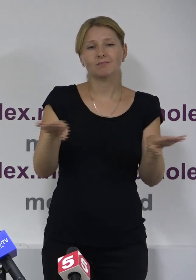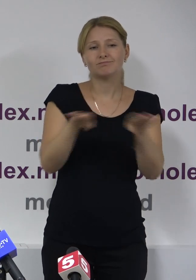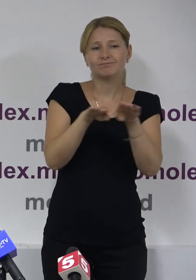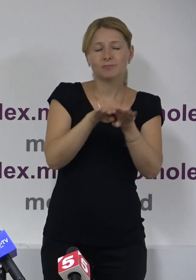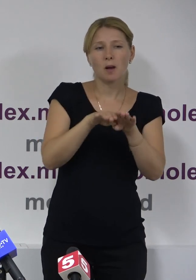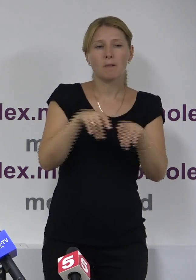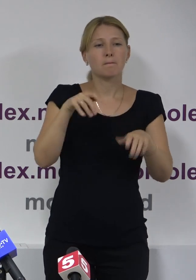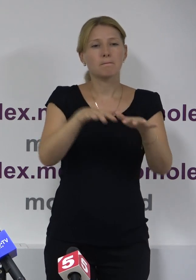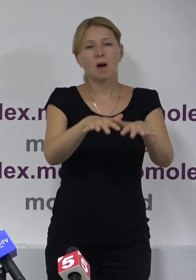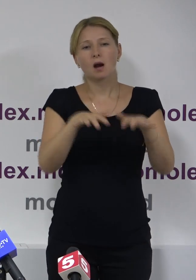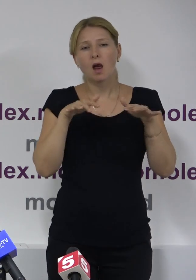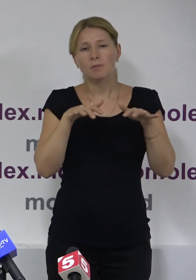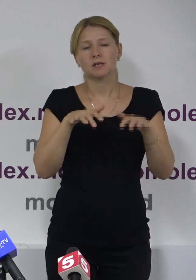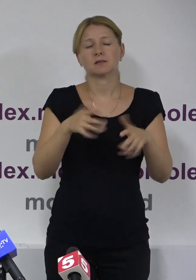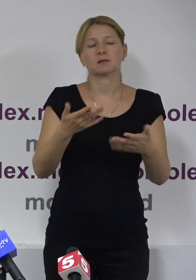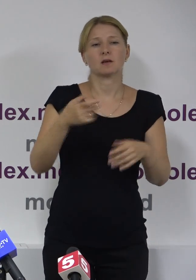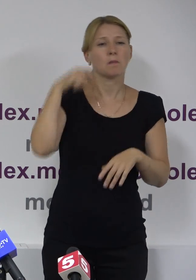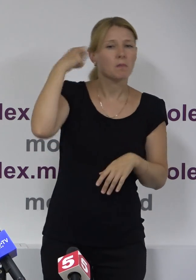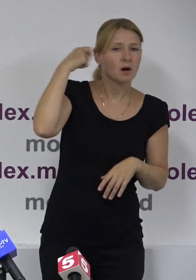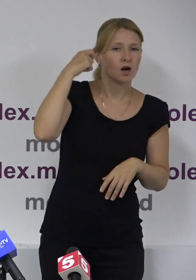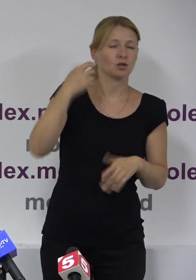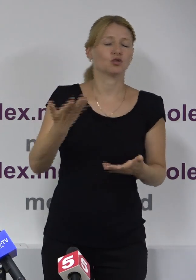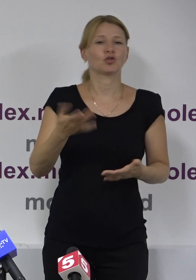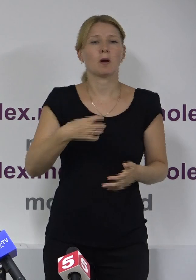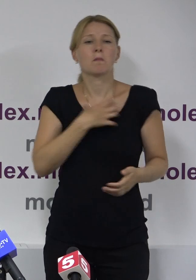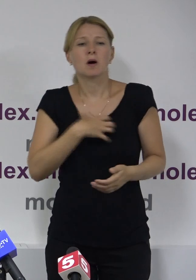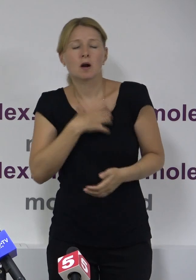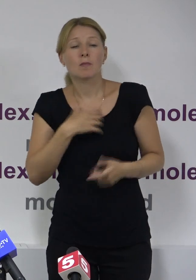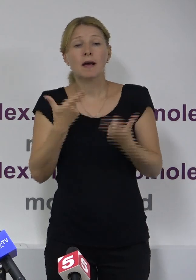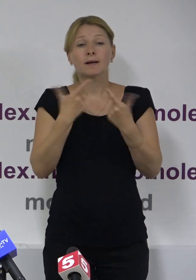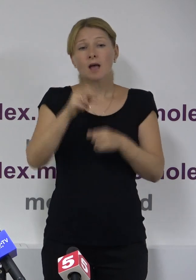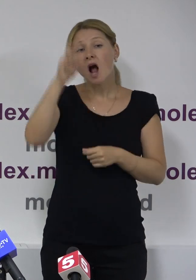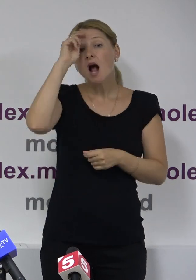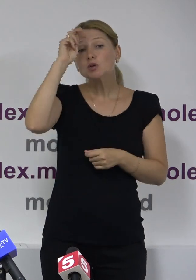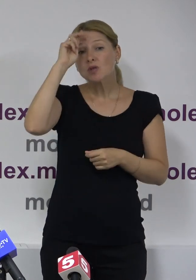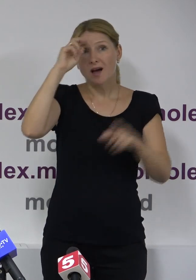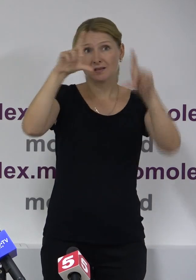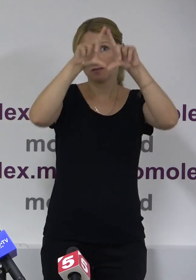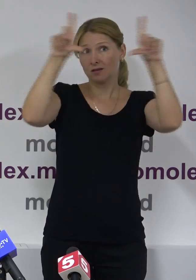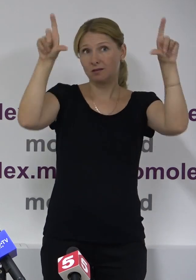sau alegerile parlamentare sau alegerile locale, unde autoritățile publice sunt